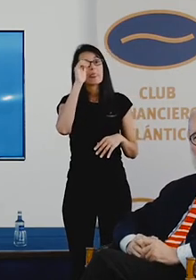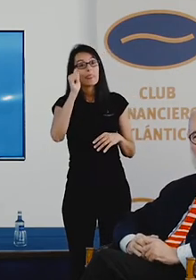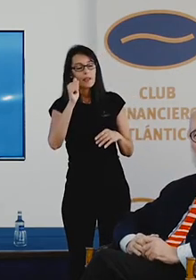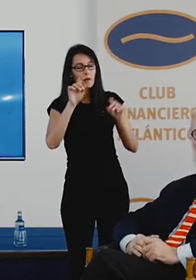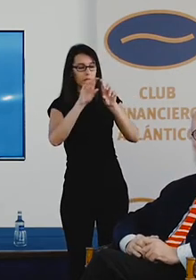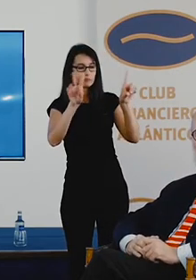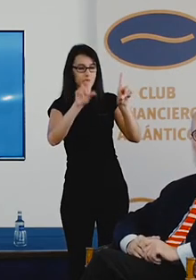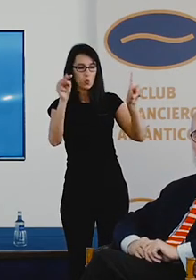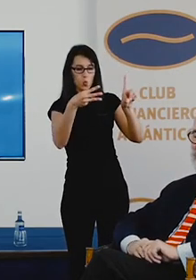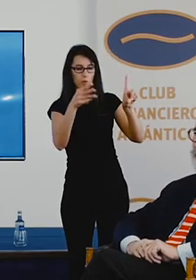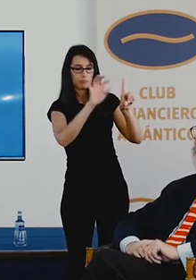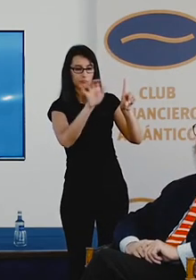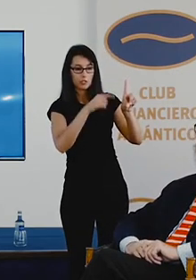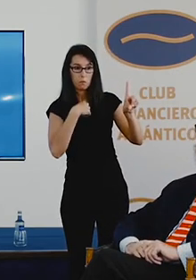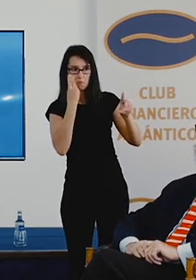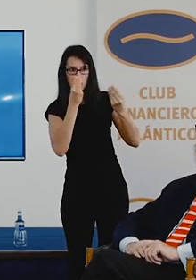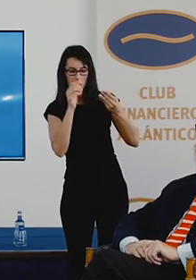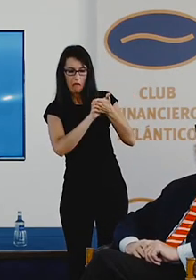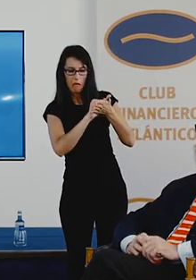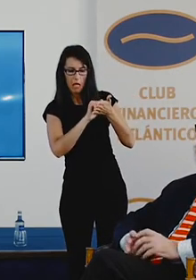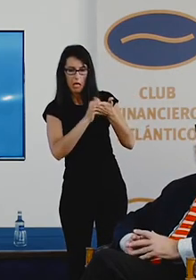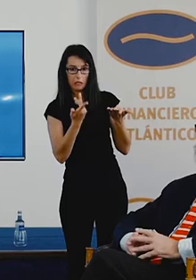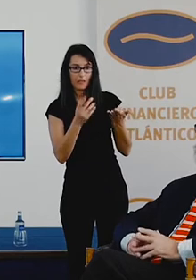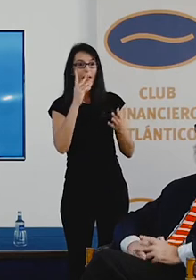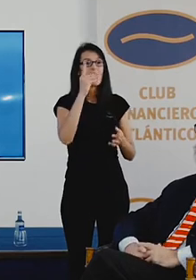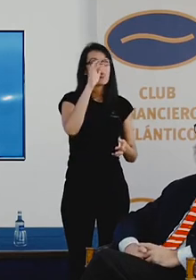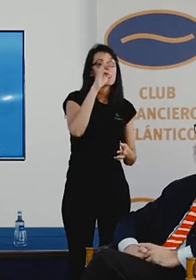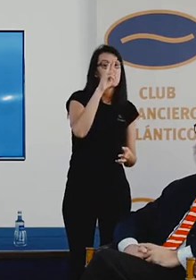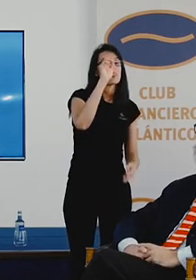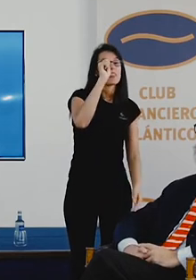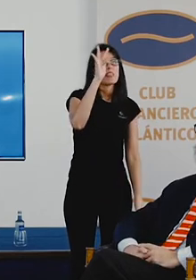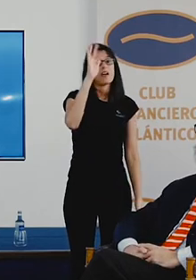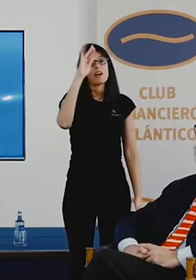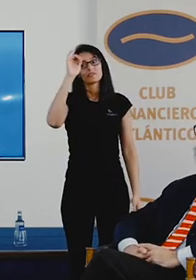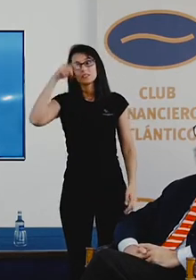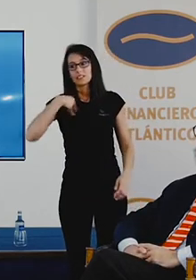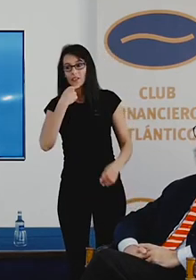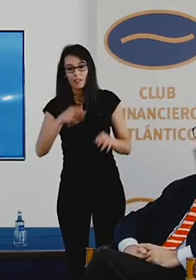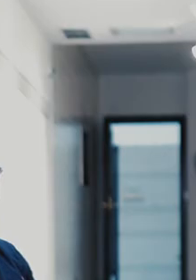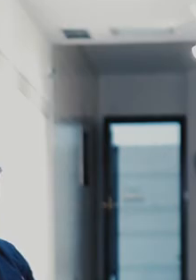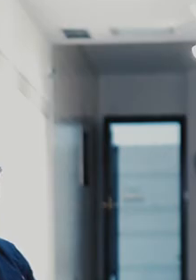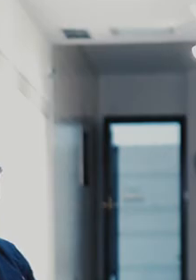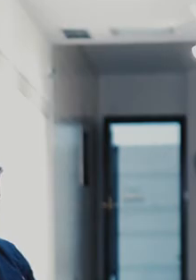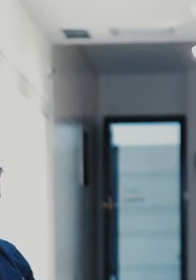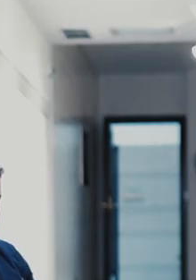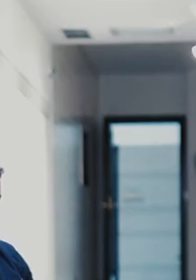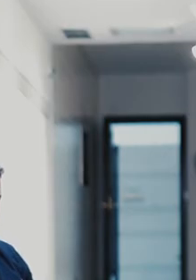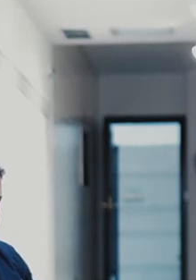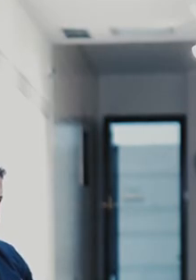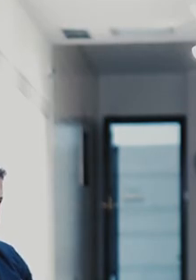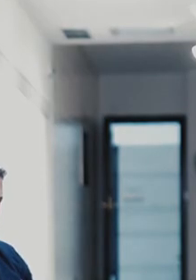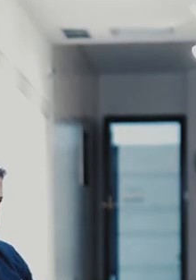como borrador en inglés, yo creí que era borrador, digo eso porque, y por lo visto, drafting, como verbo, es ir a rueda en inglés, no lo sabía. Pues